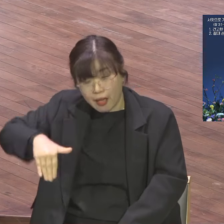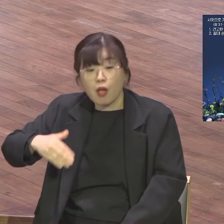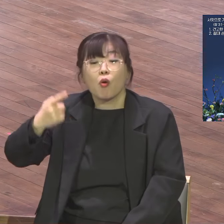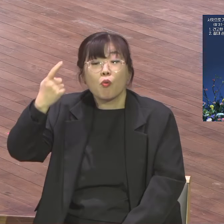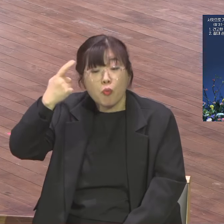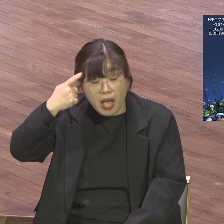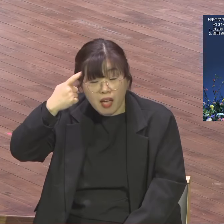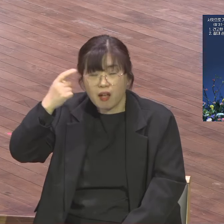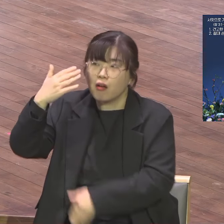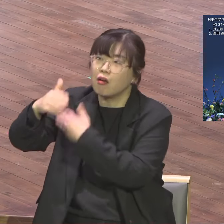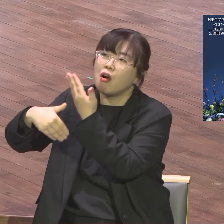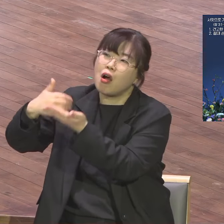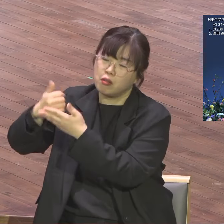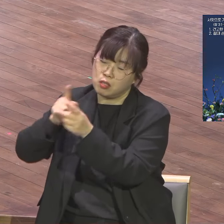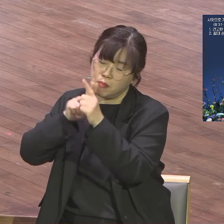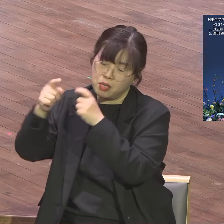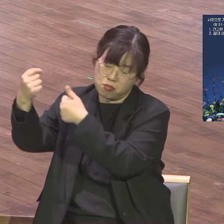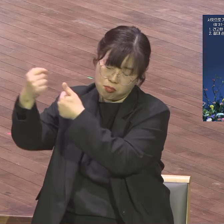스카일 나왔다.